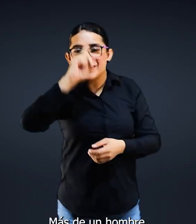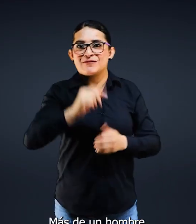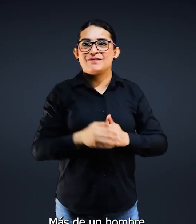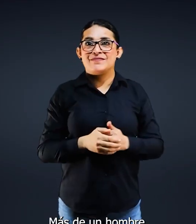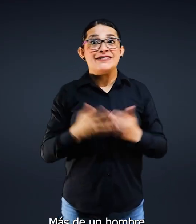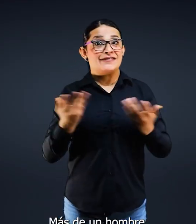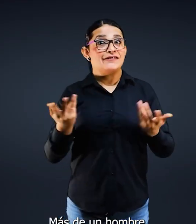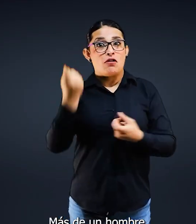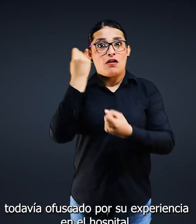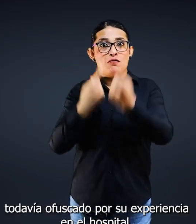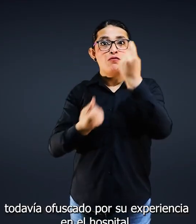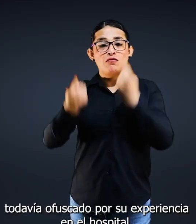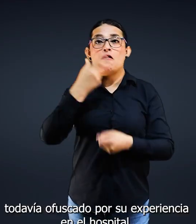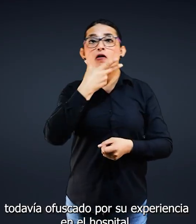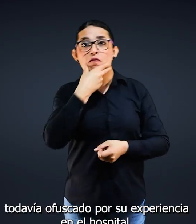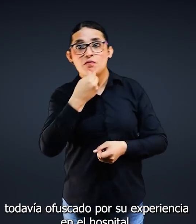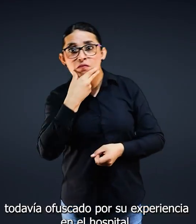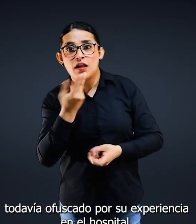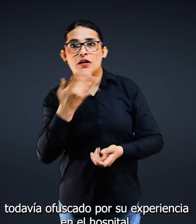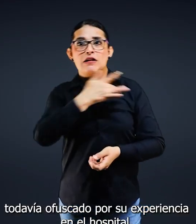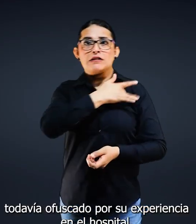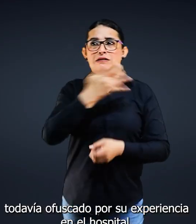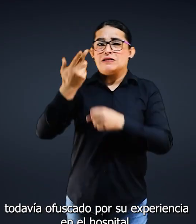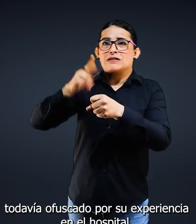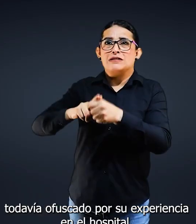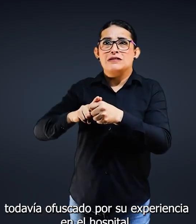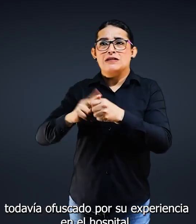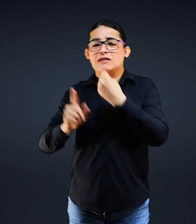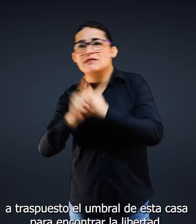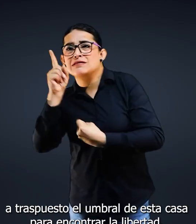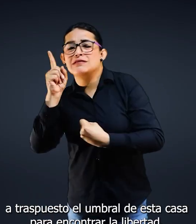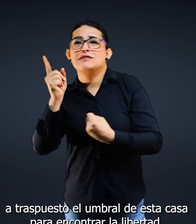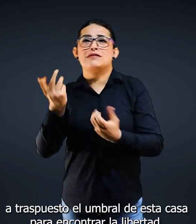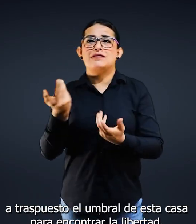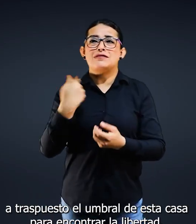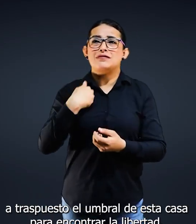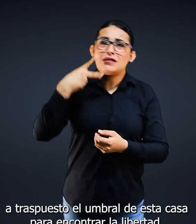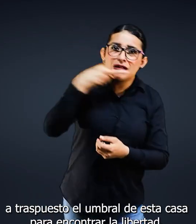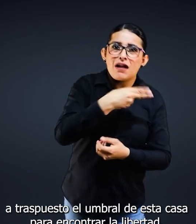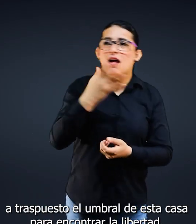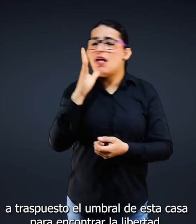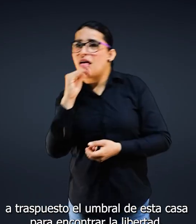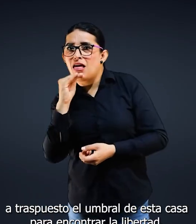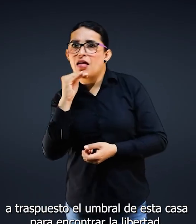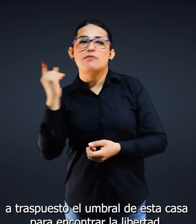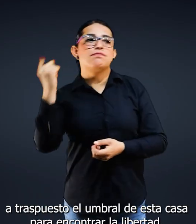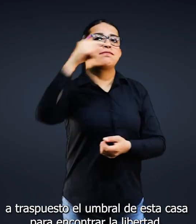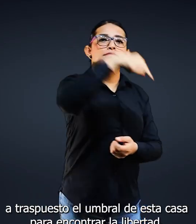Más de un hombre, todavía ofuscado por su experiencia en el hospital, ha traspuesto el umbral de esta casa para encontrar la